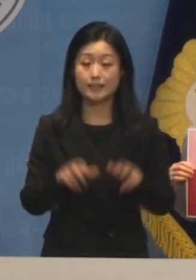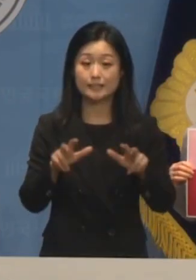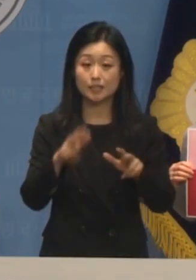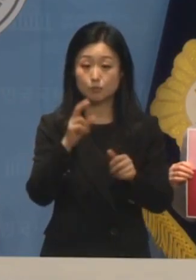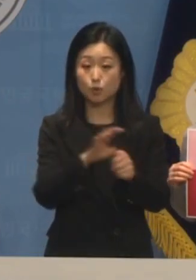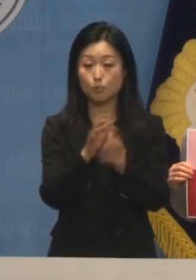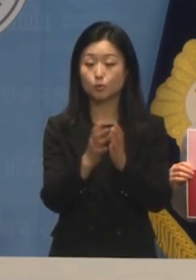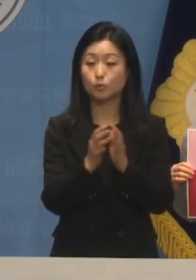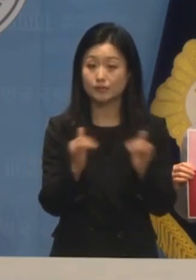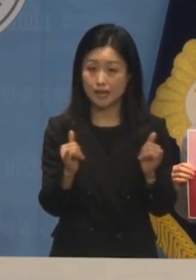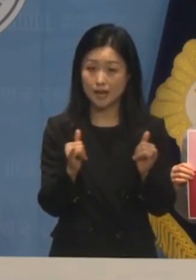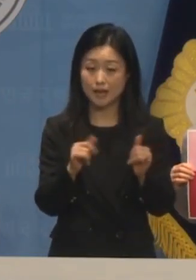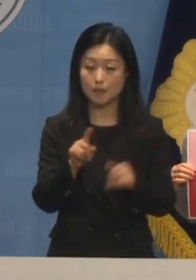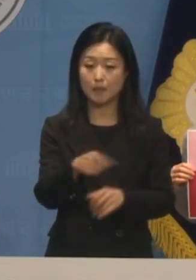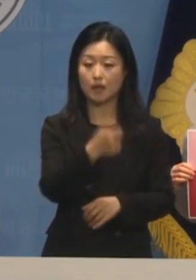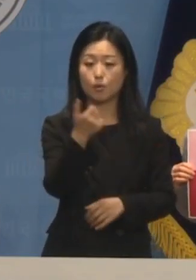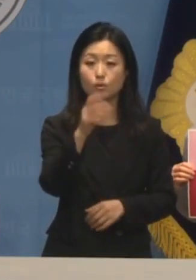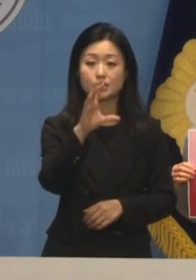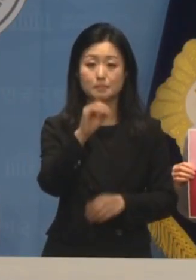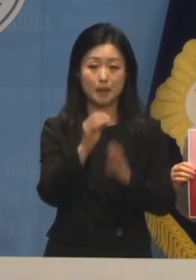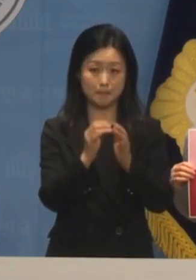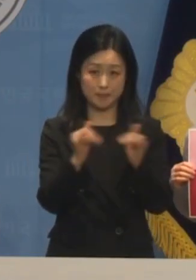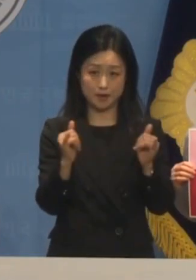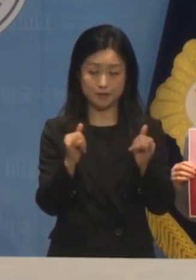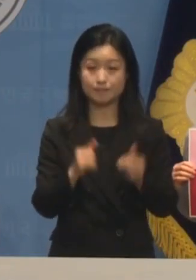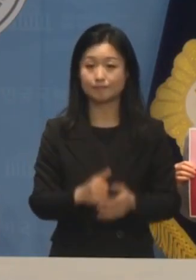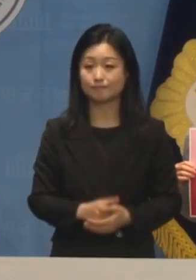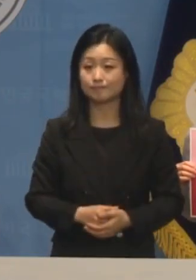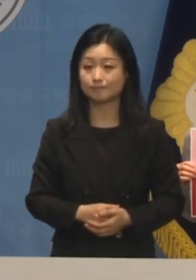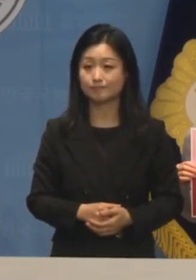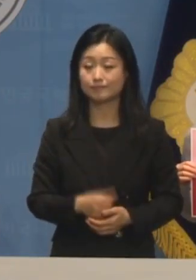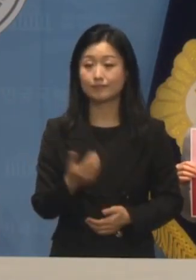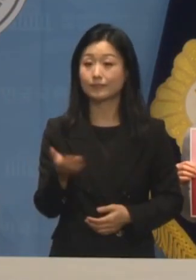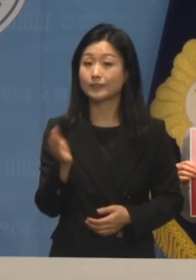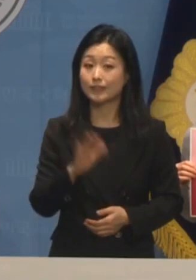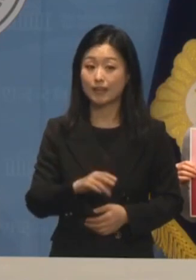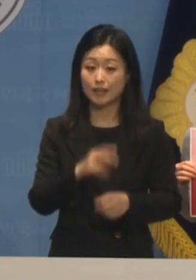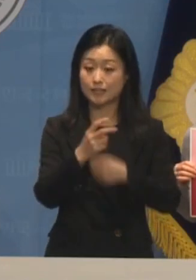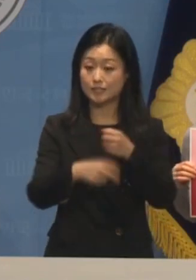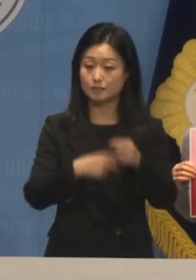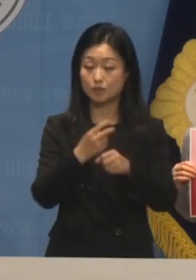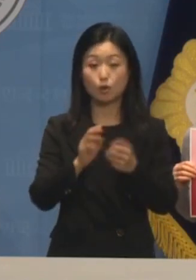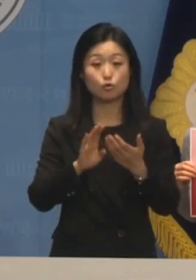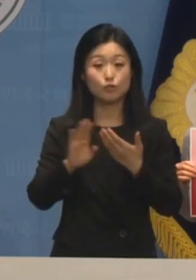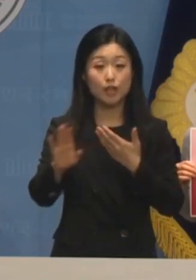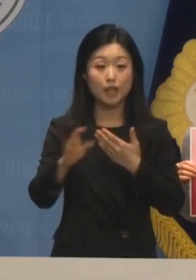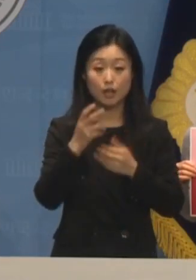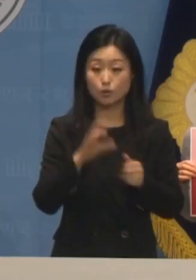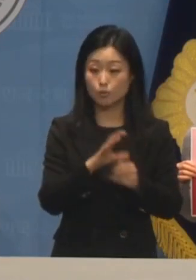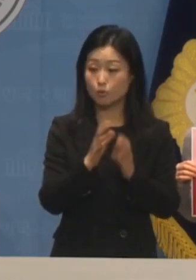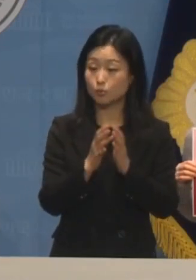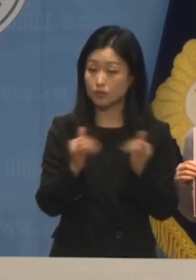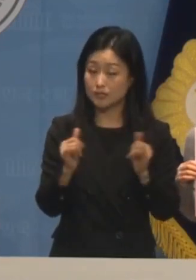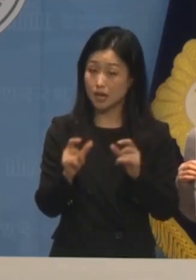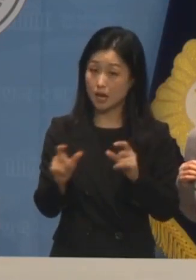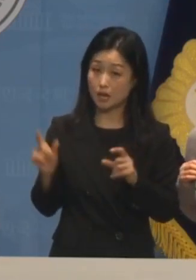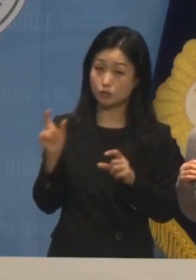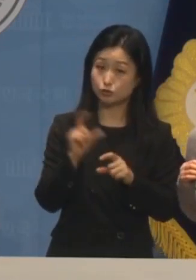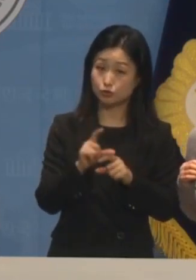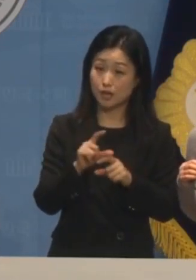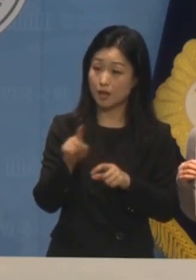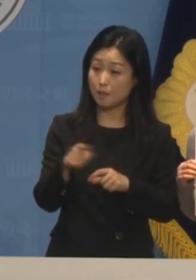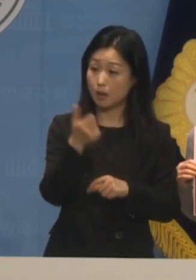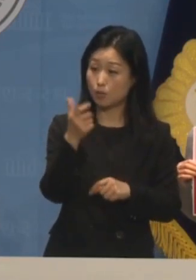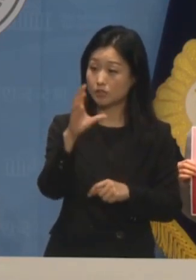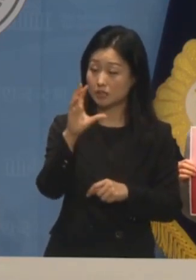돌봄 노동자가 150만 명으로 추산됐습니다. 그렇지만 20년 뒤 돌봄 노동자가 추가적으로